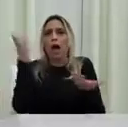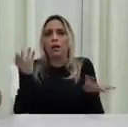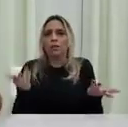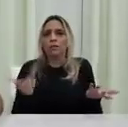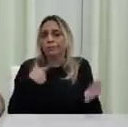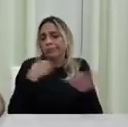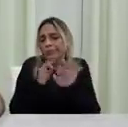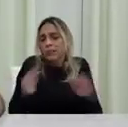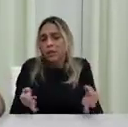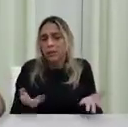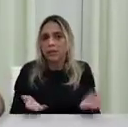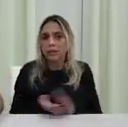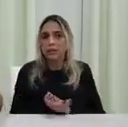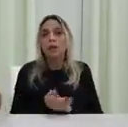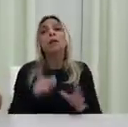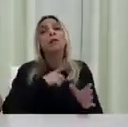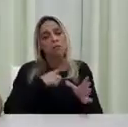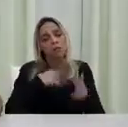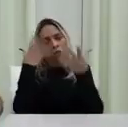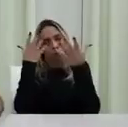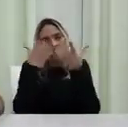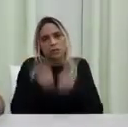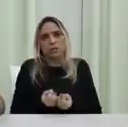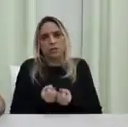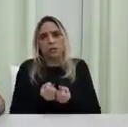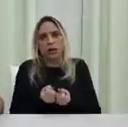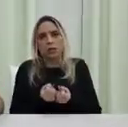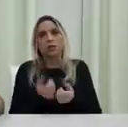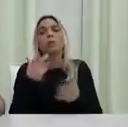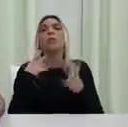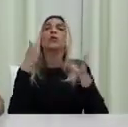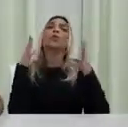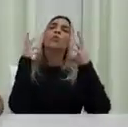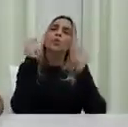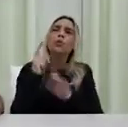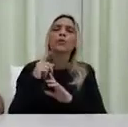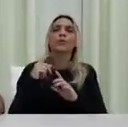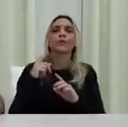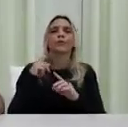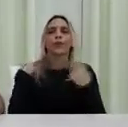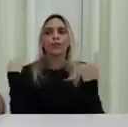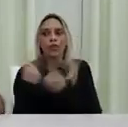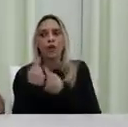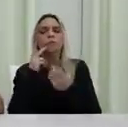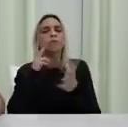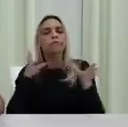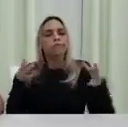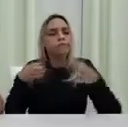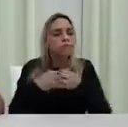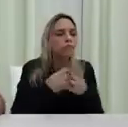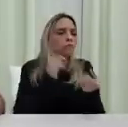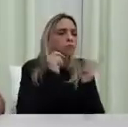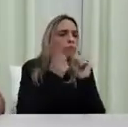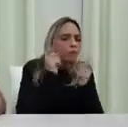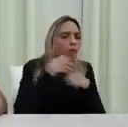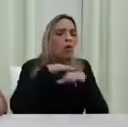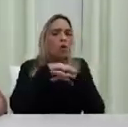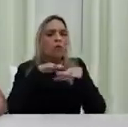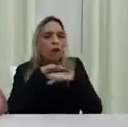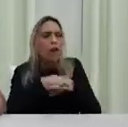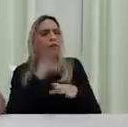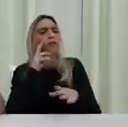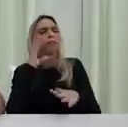simples. E teve a aceitação da defesa, que tudo a gente conversa, discute, né? Porque a gente não pode tomar medidas sozinho,